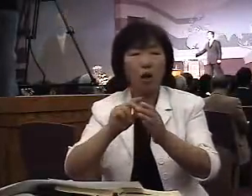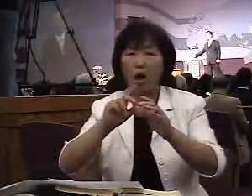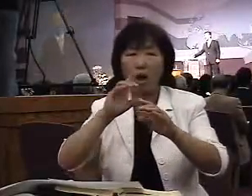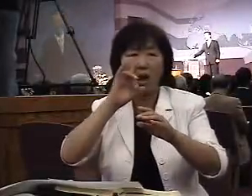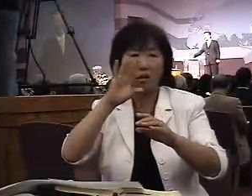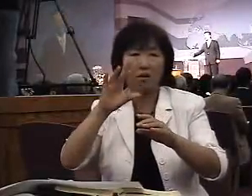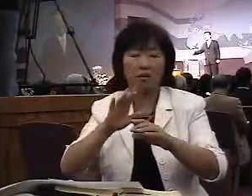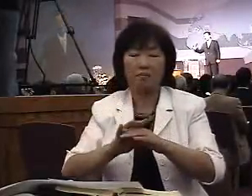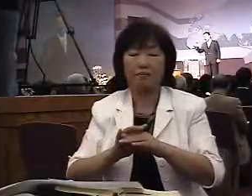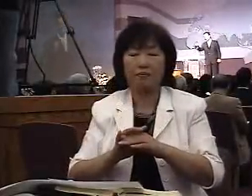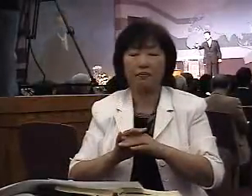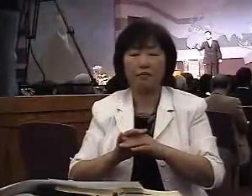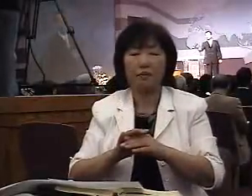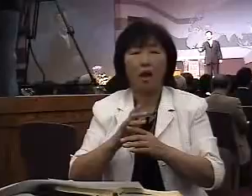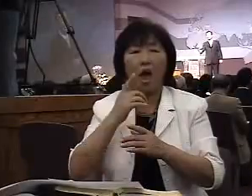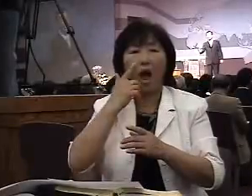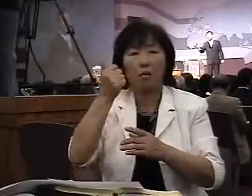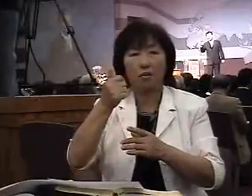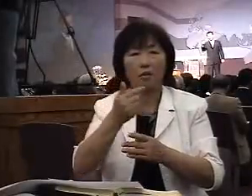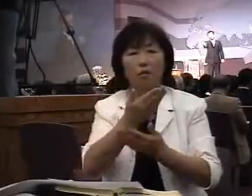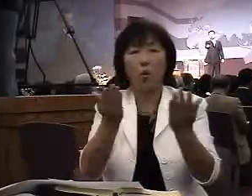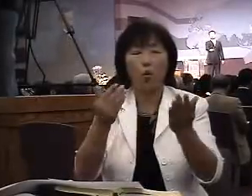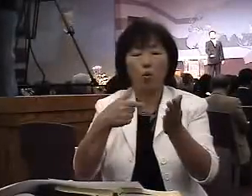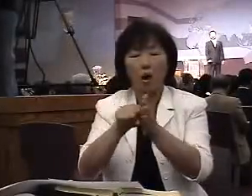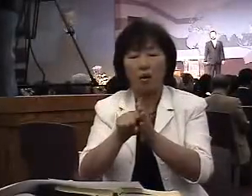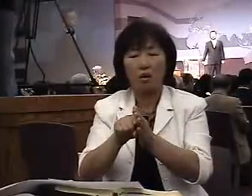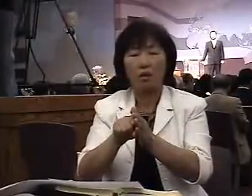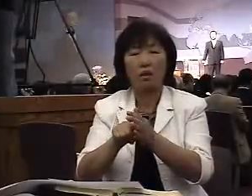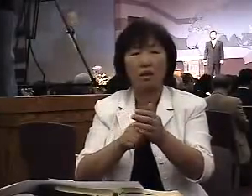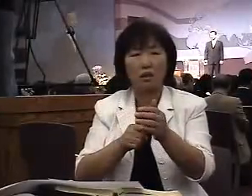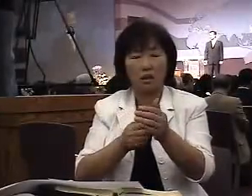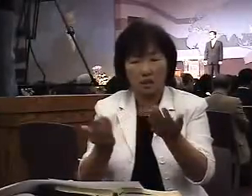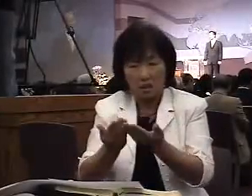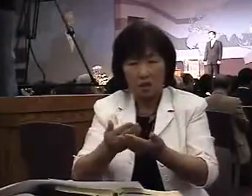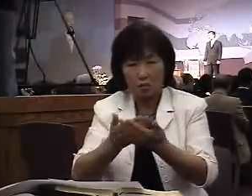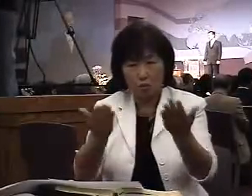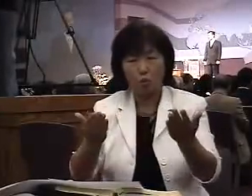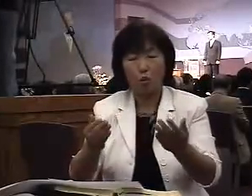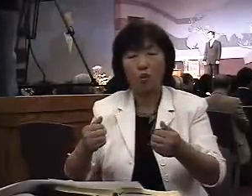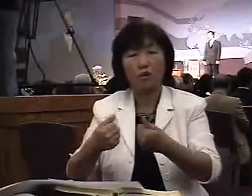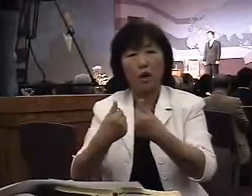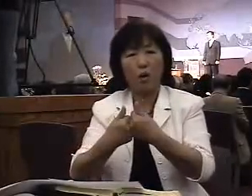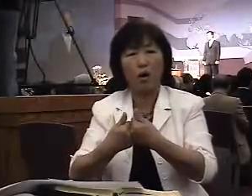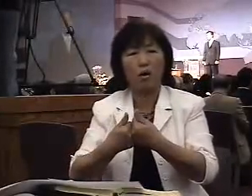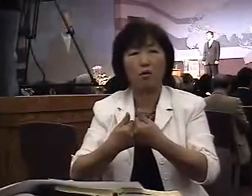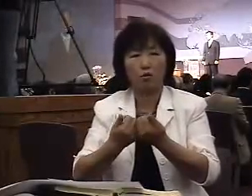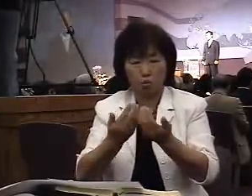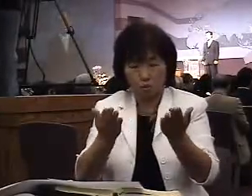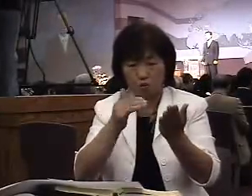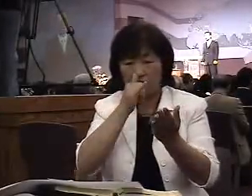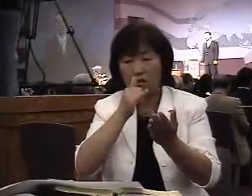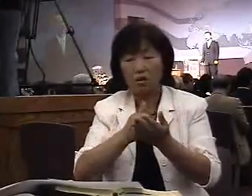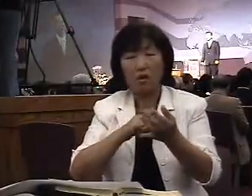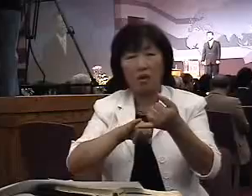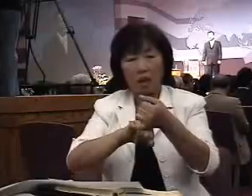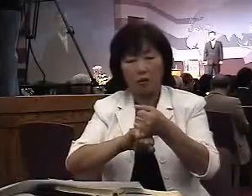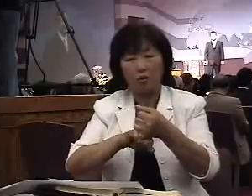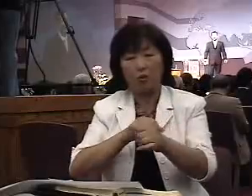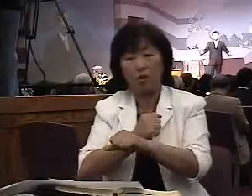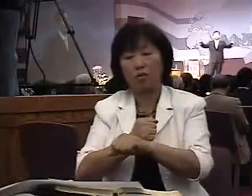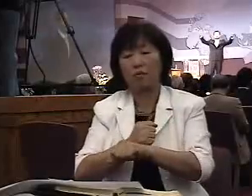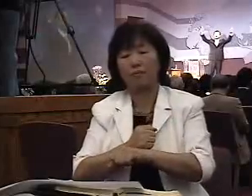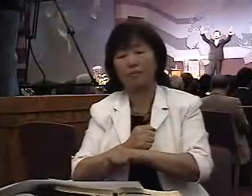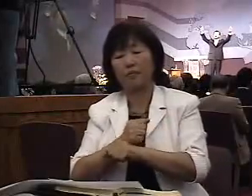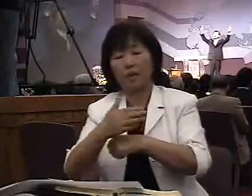아버지께서 너희를 위하여 일해주시리라, 싸워주시리라 하고 약속을 하시는 것입니다. 여러분 성경에